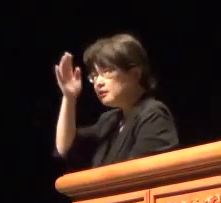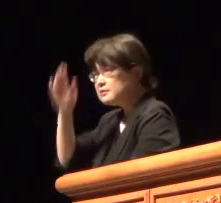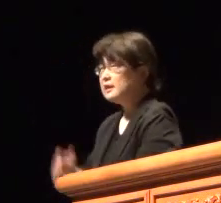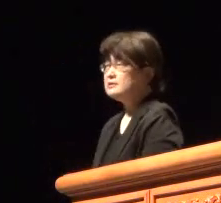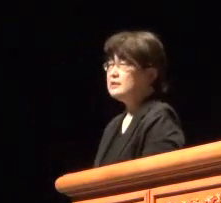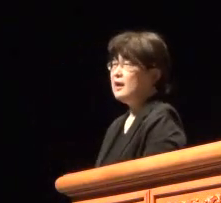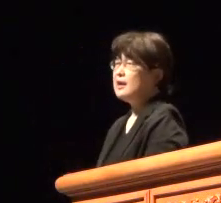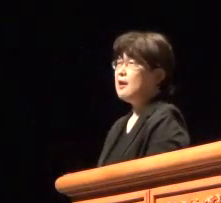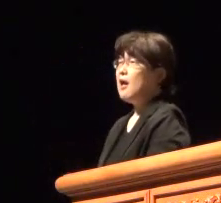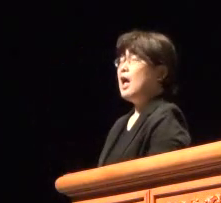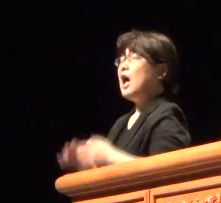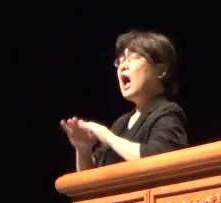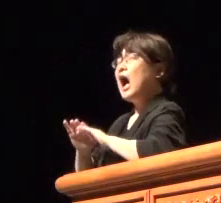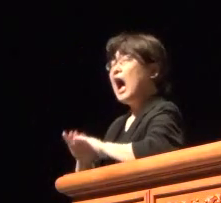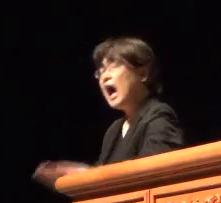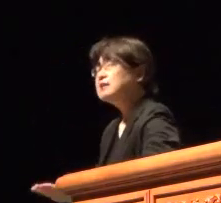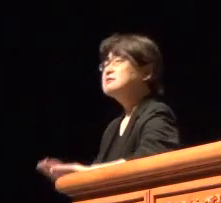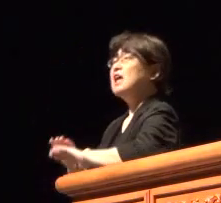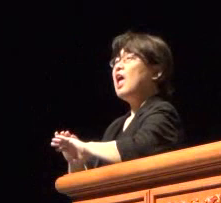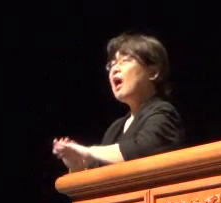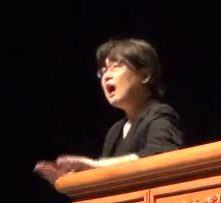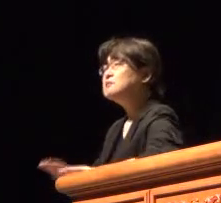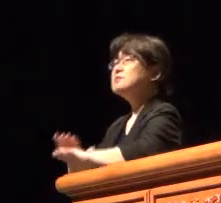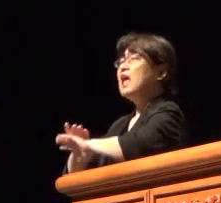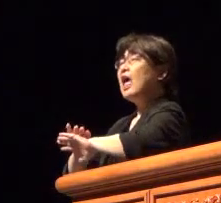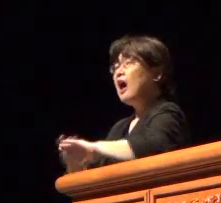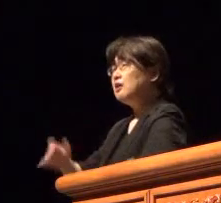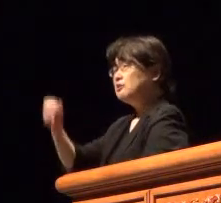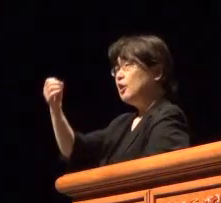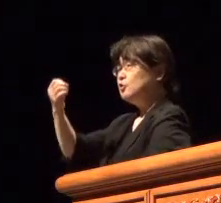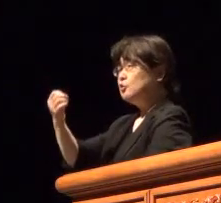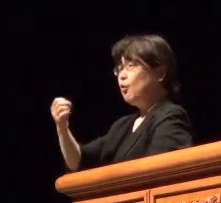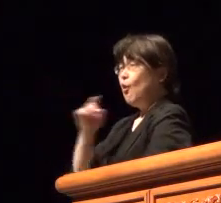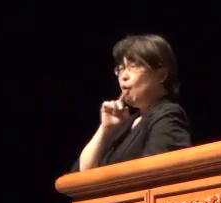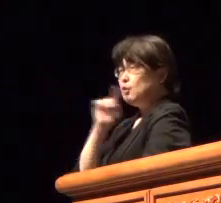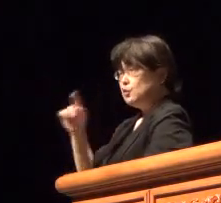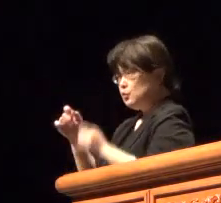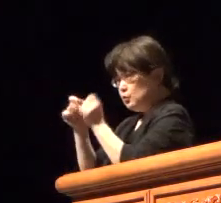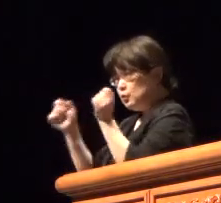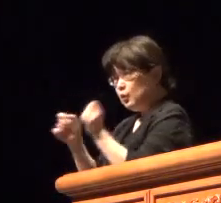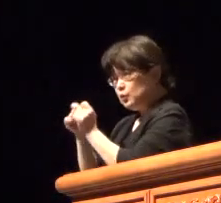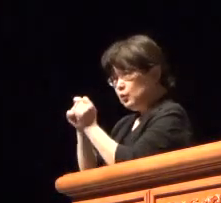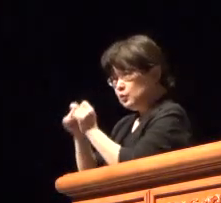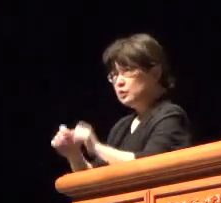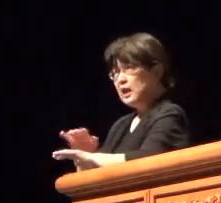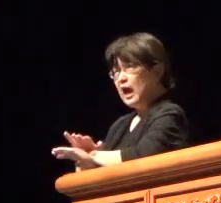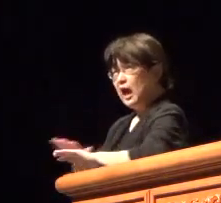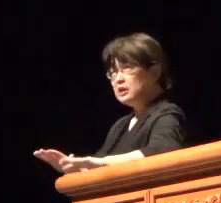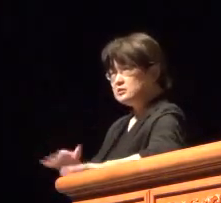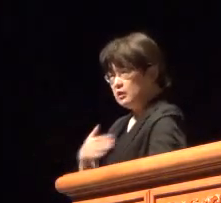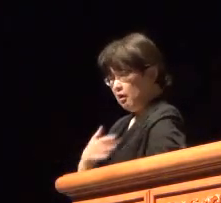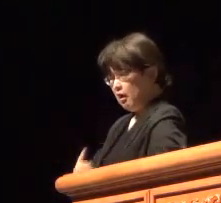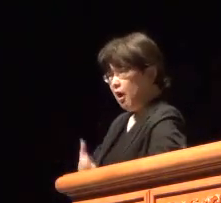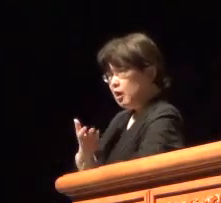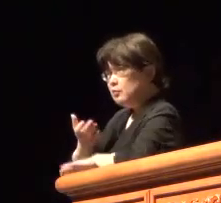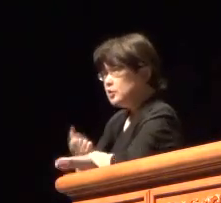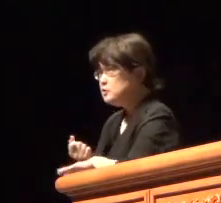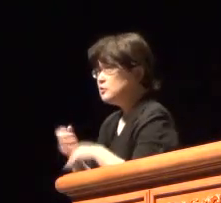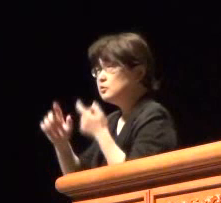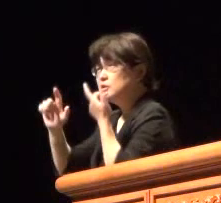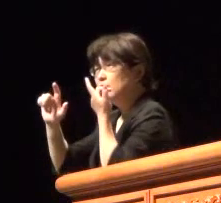らに安全安全ということによって、安全が身につくのではなく